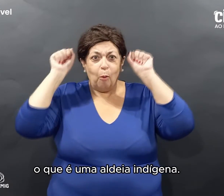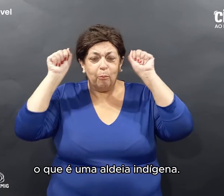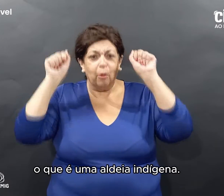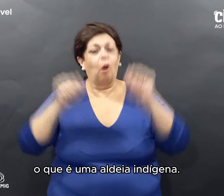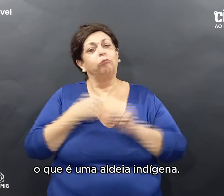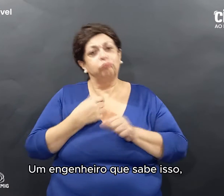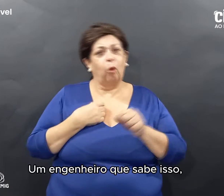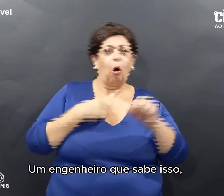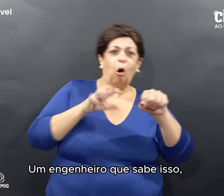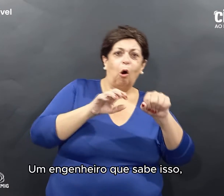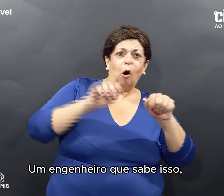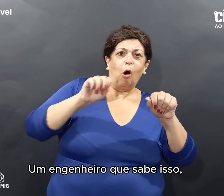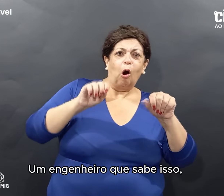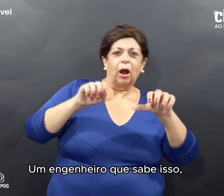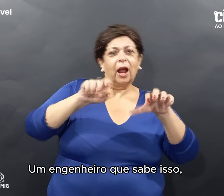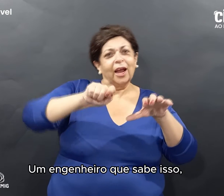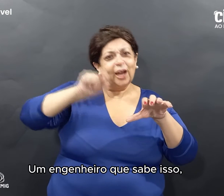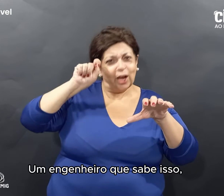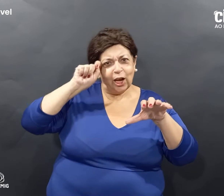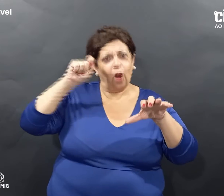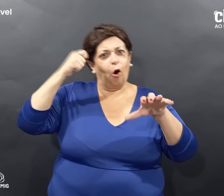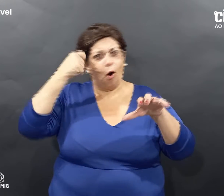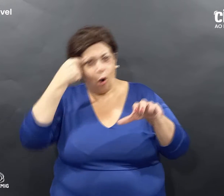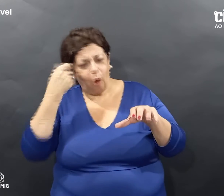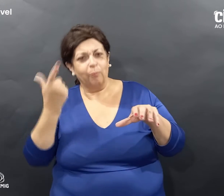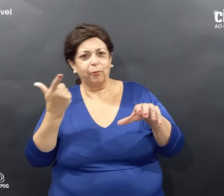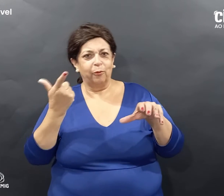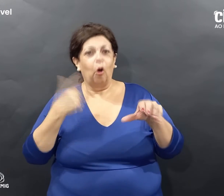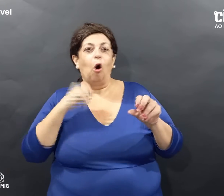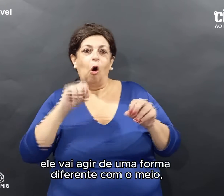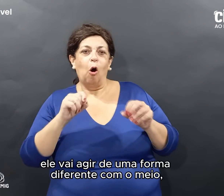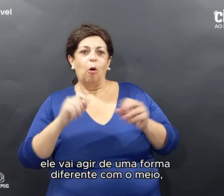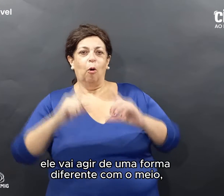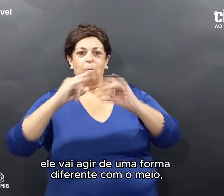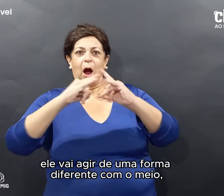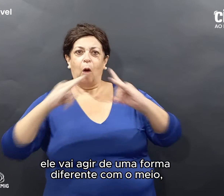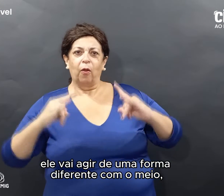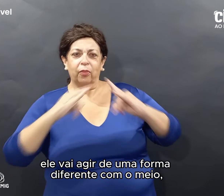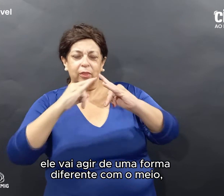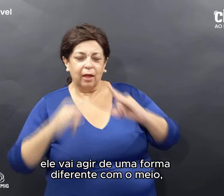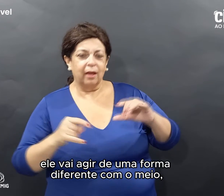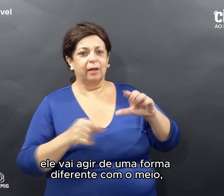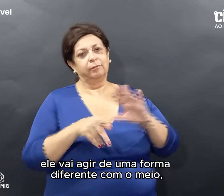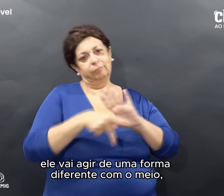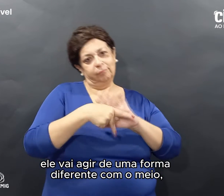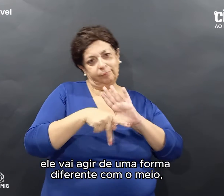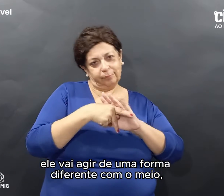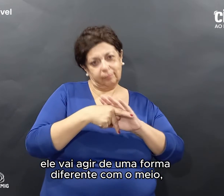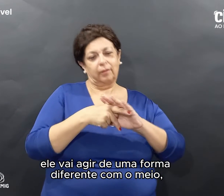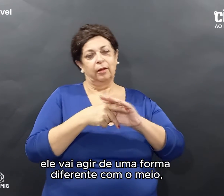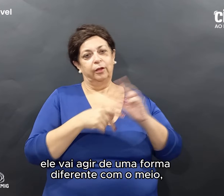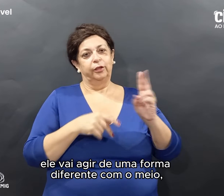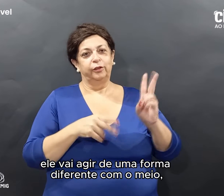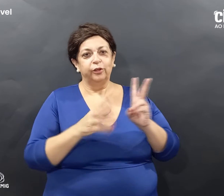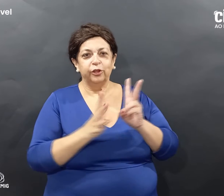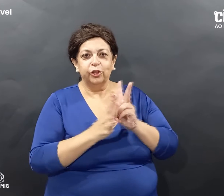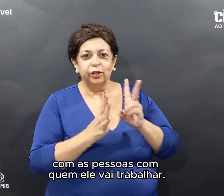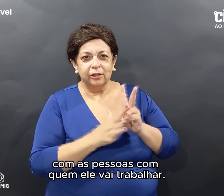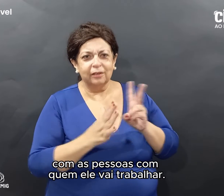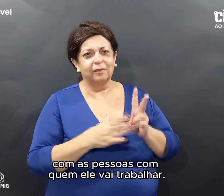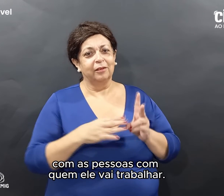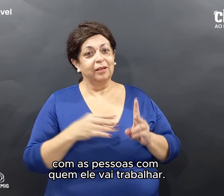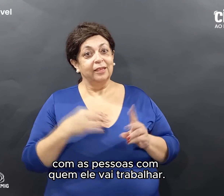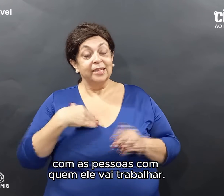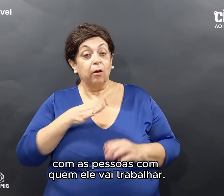aldeia indígena, um engenheiro que sabe isso, ele vai agir de uma forma diferente com o meio, com